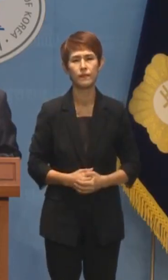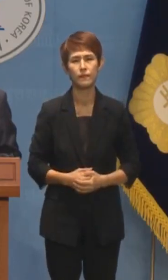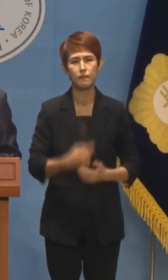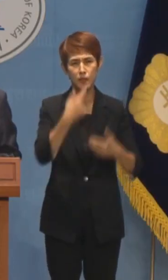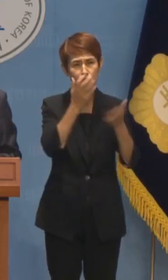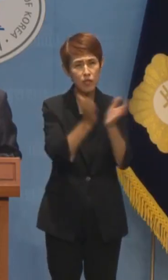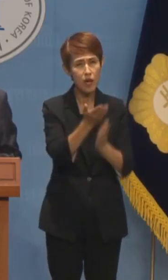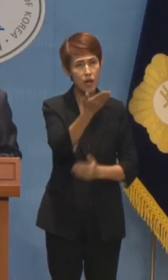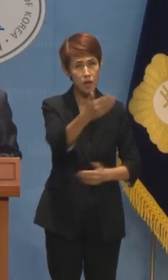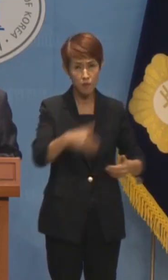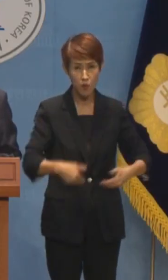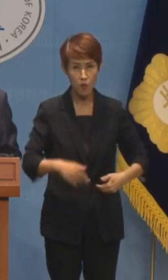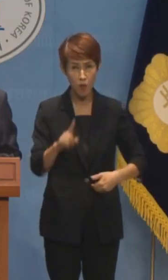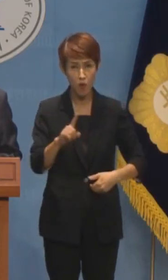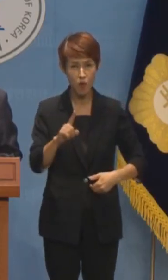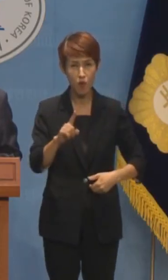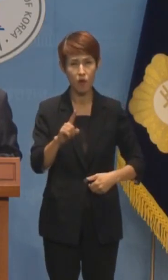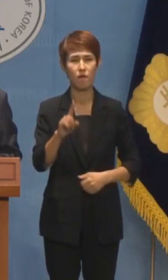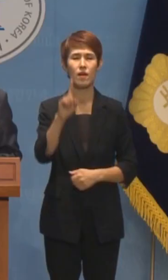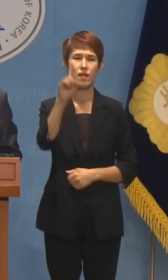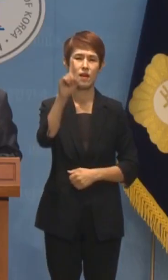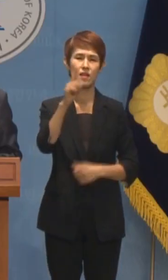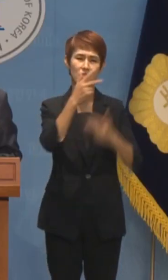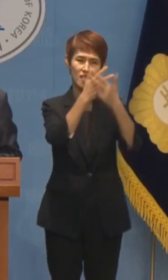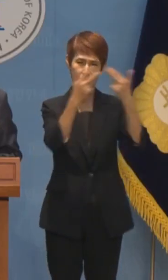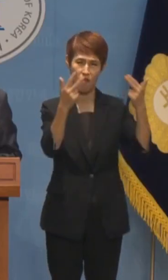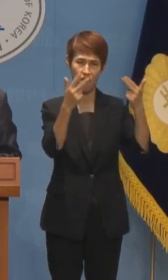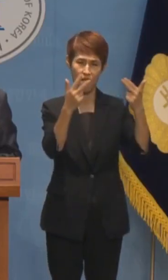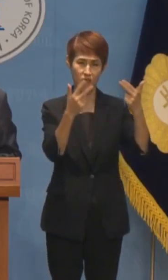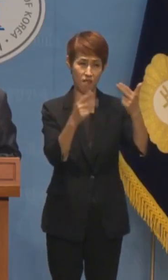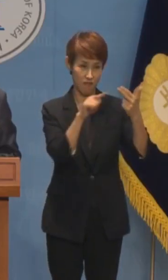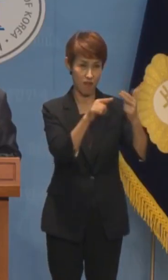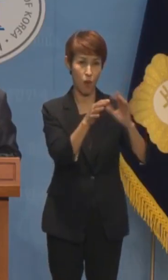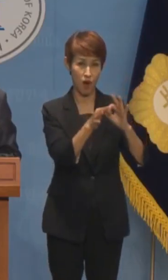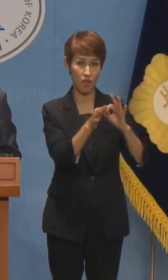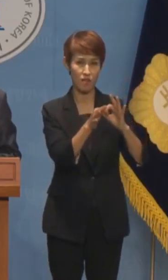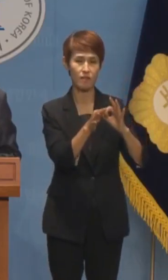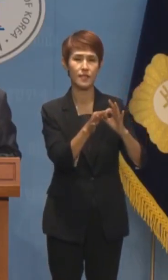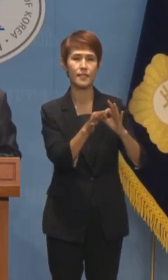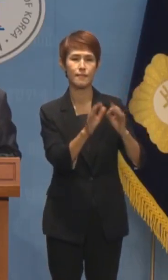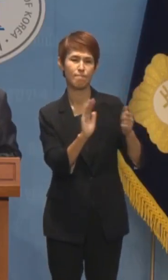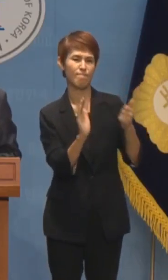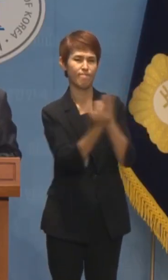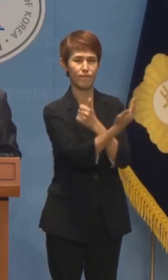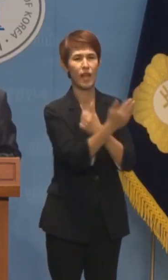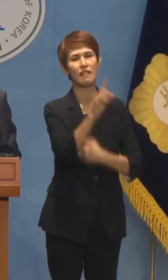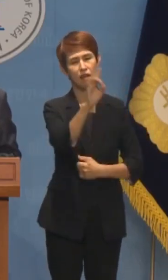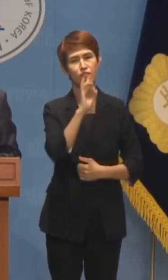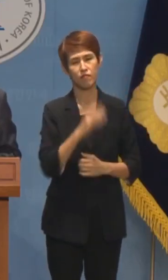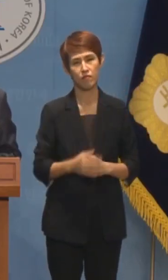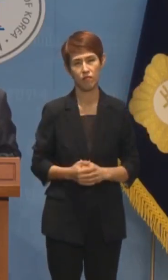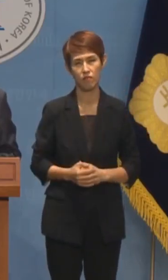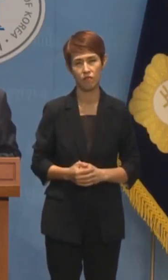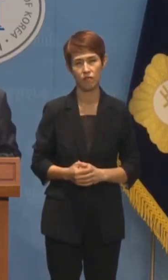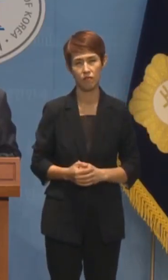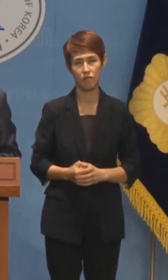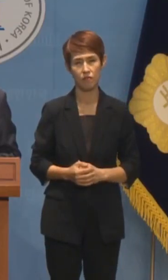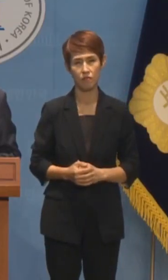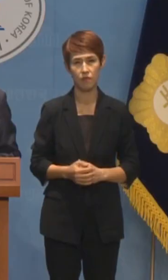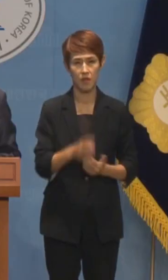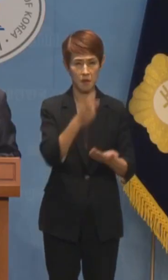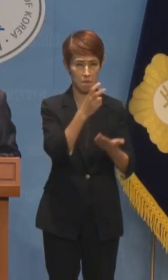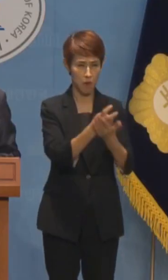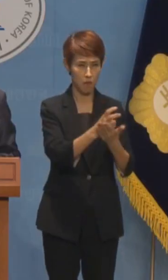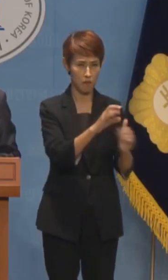민주당에게 필요한 것은 오직 이재명 대표 사건의 장외 변론, 사법의 정치화를